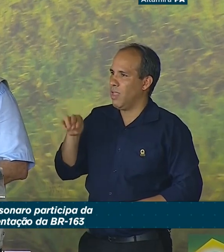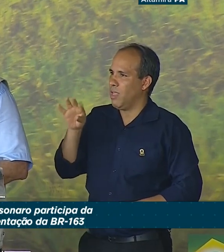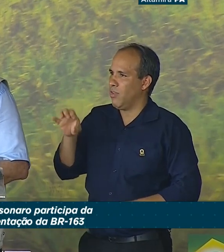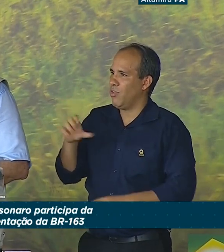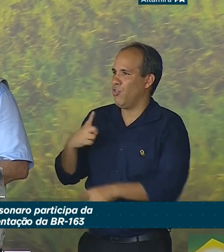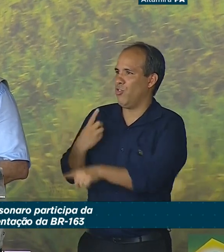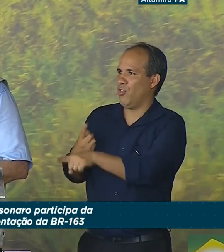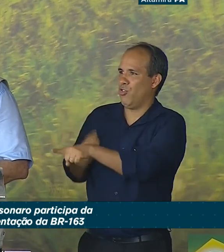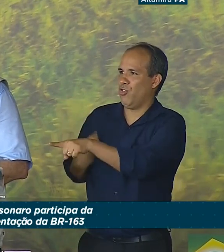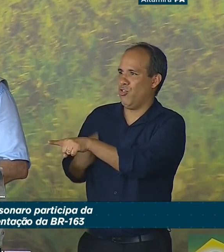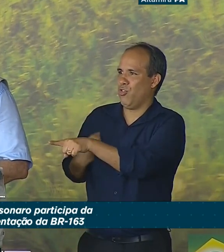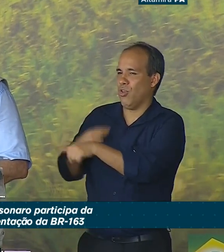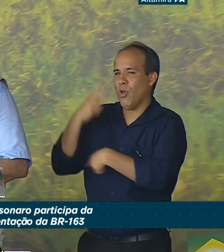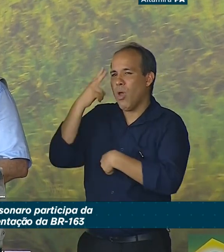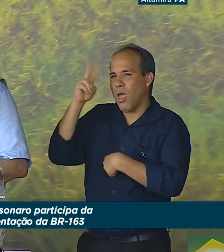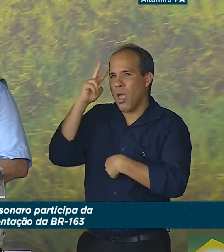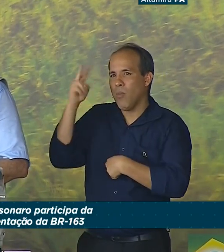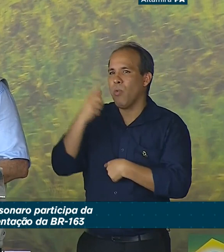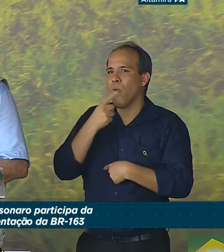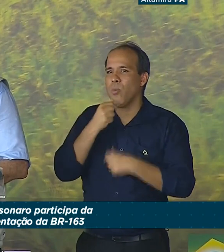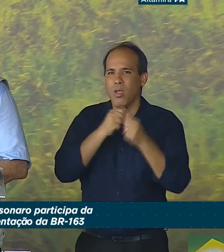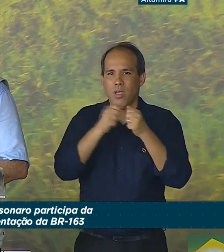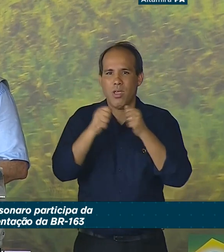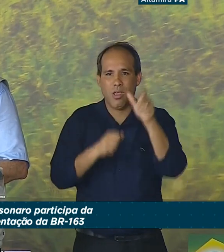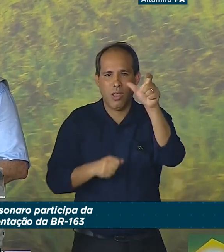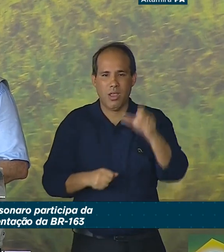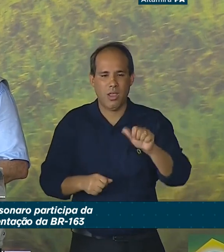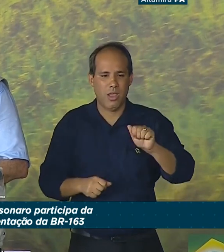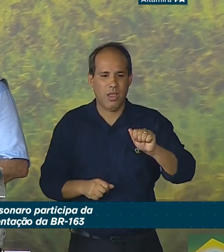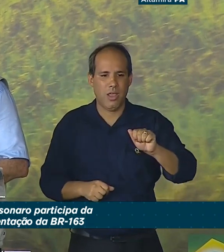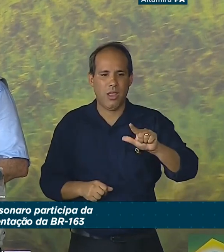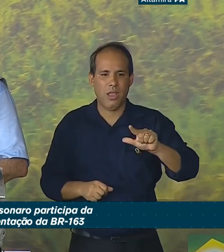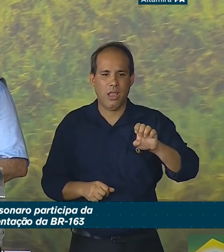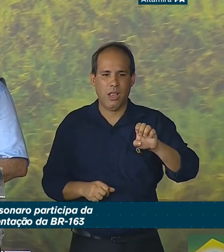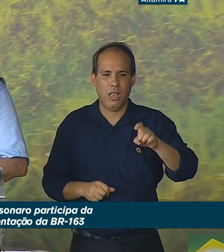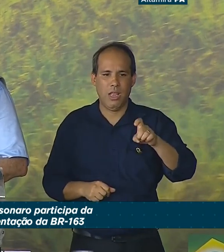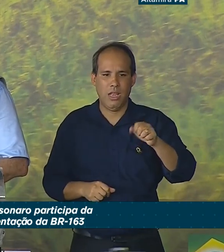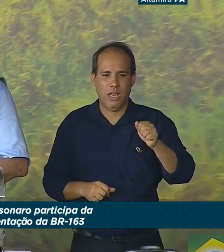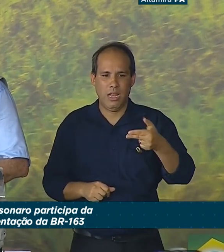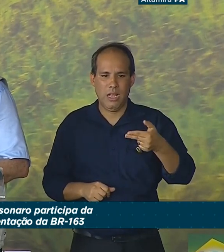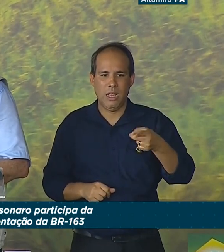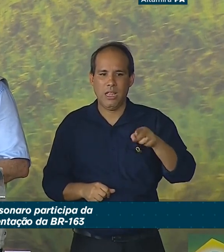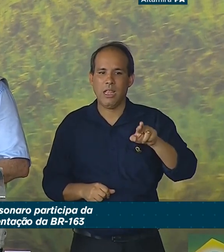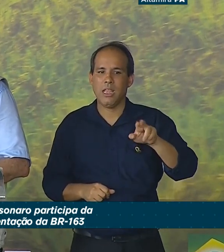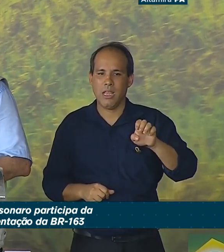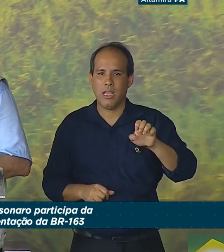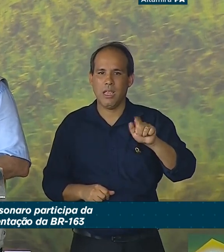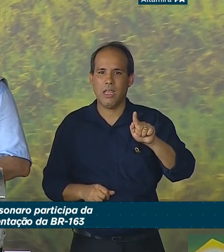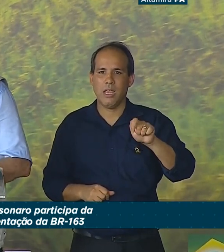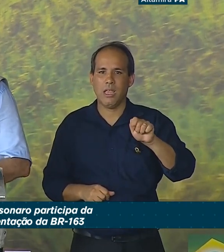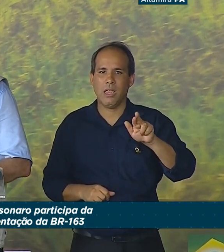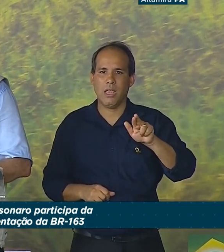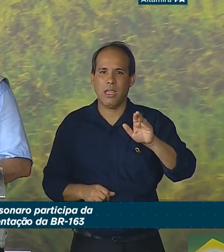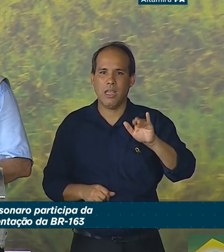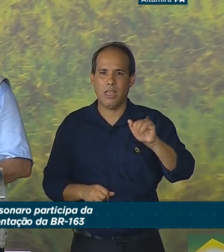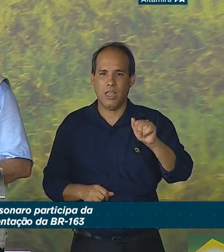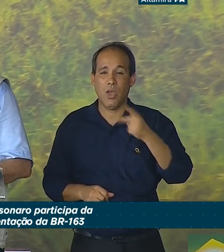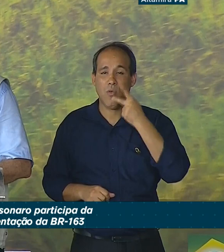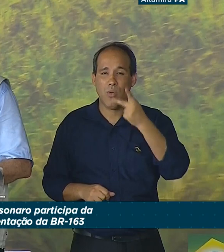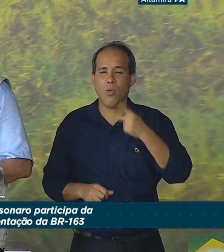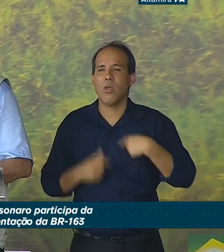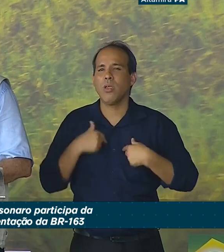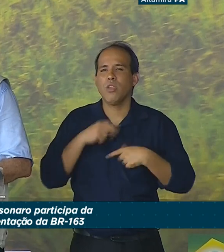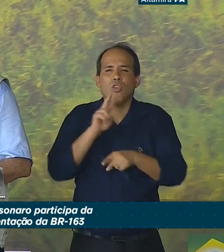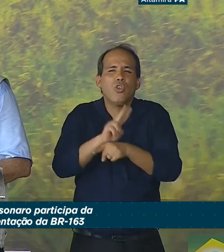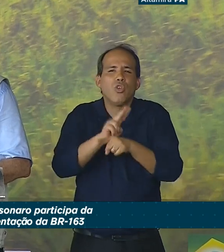lembro Alexandre Garcia, há poucos dias, fez um comentário. Imagine uma situação